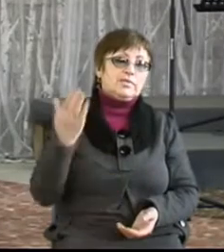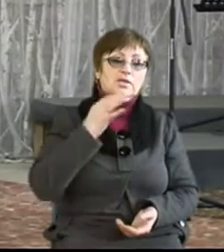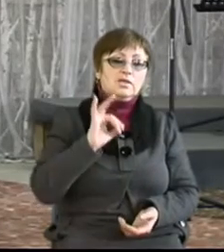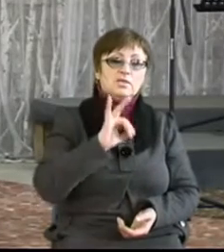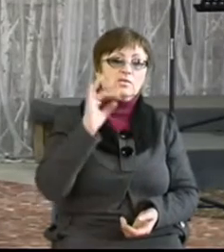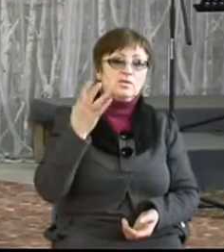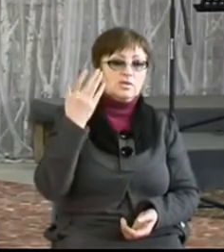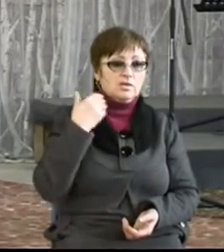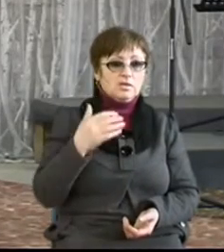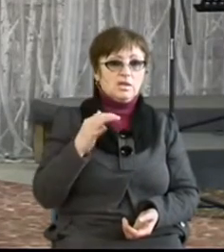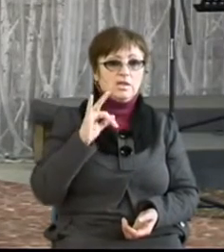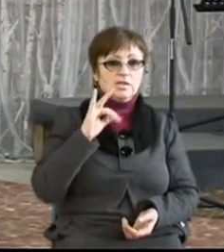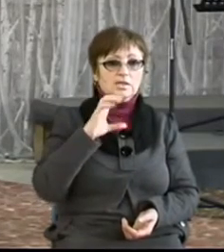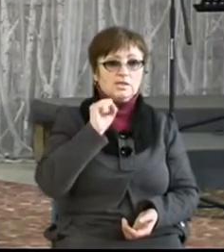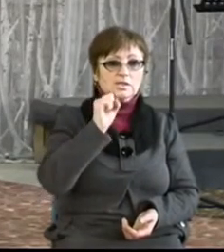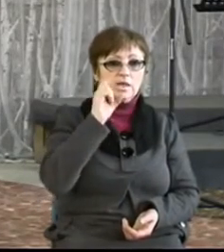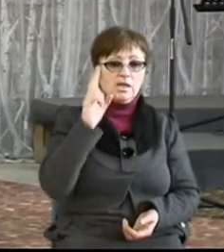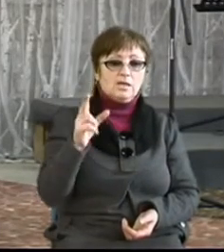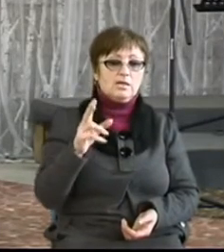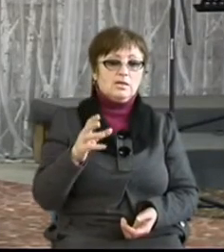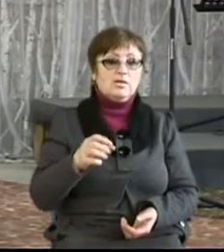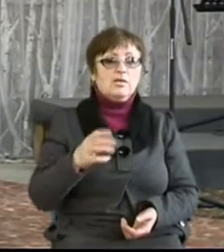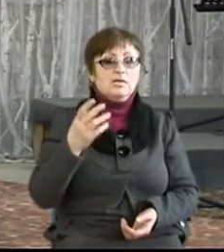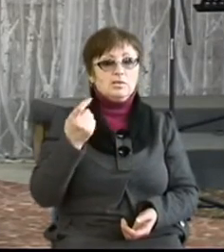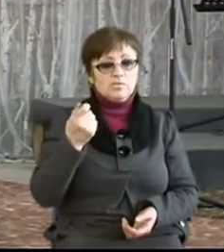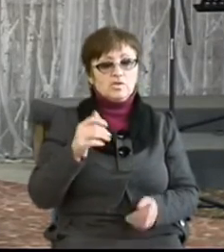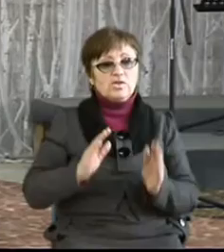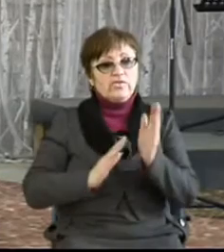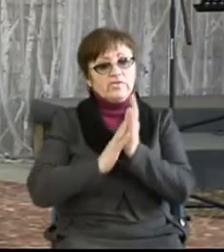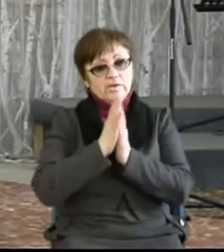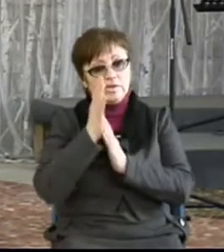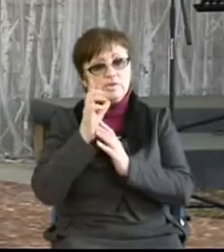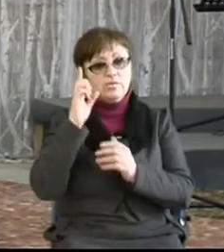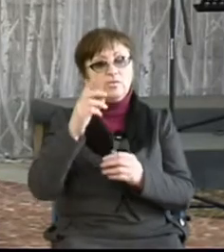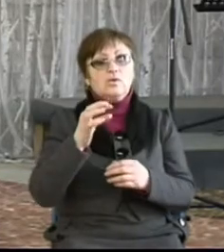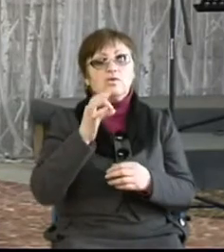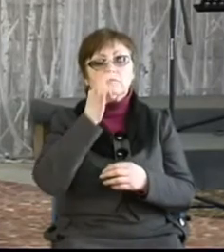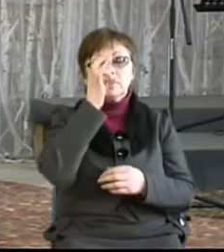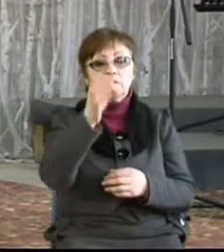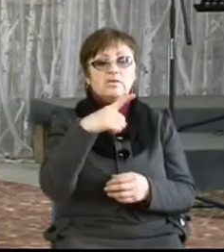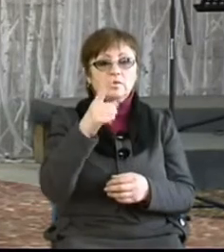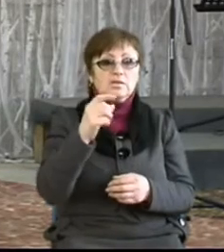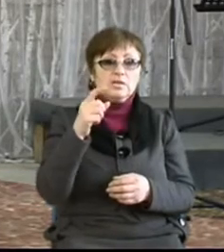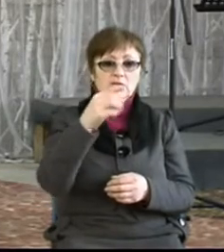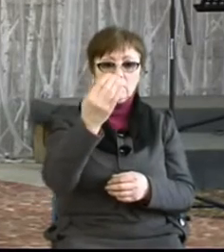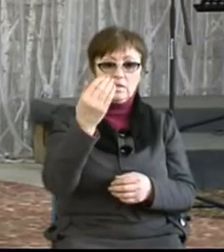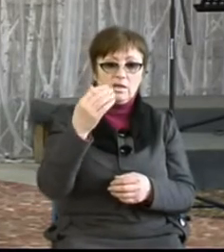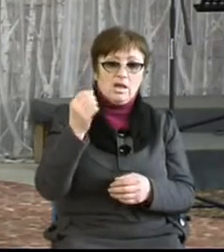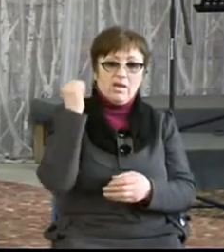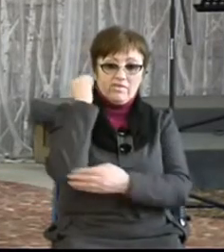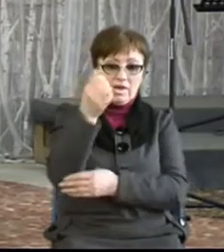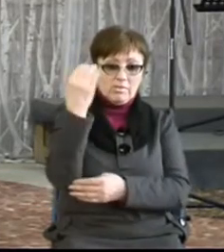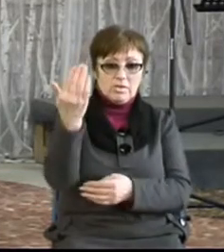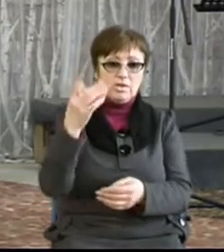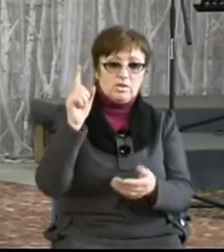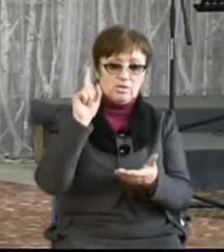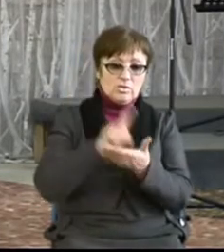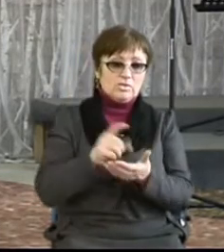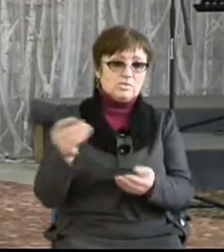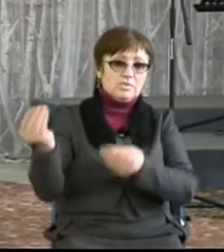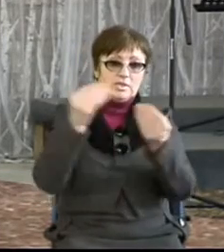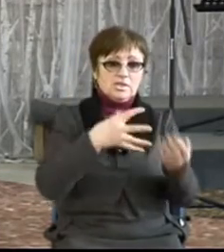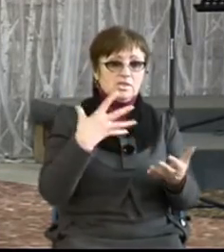что когда уже Исаак, будучи подростком, Бог обращается к нему и говорит: «Послушай, Авраам, ты должен принести сына своего в